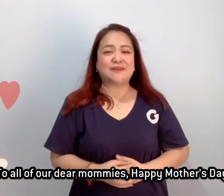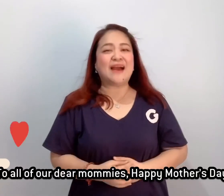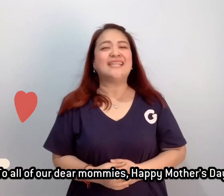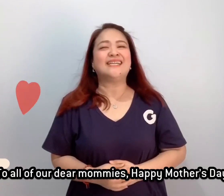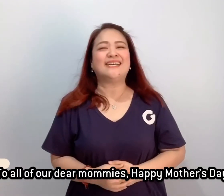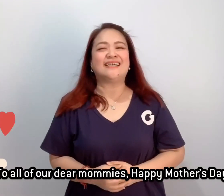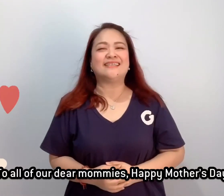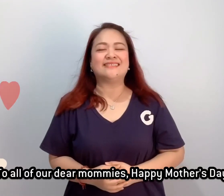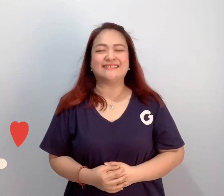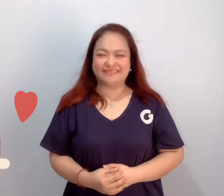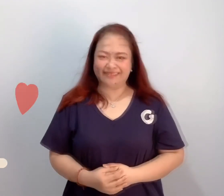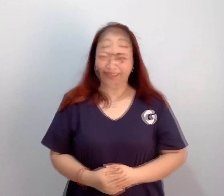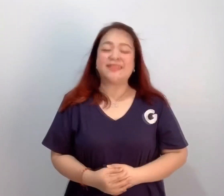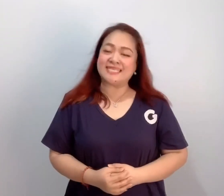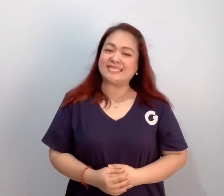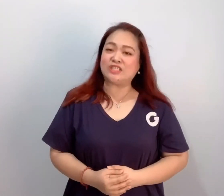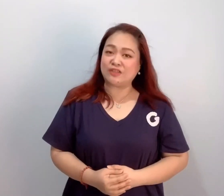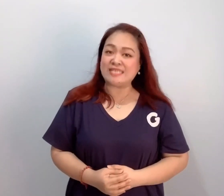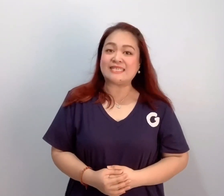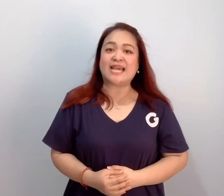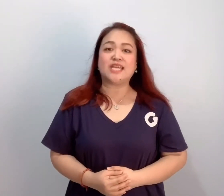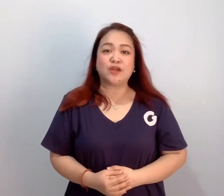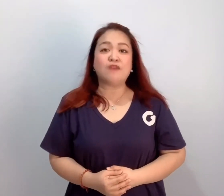我爱妈妈，保护她。我爱我的亲爱的妈妈。我爱我的亲爱的妈妈。嘛，亲爱的妈妈们，母亲节快乐！ So this is Joyce signing off. I will